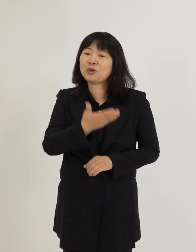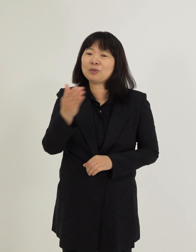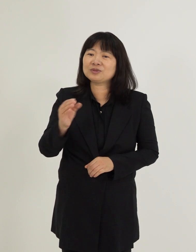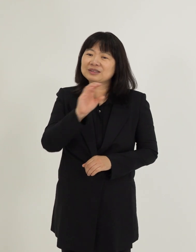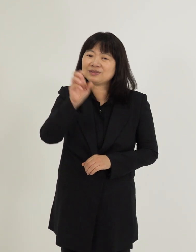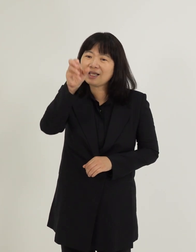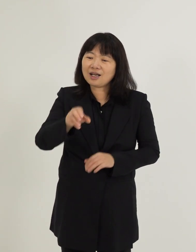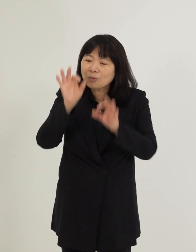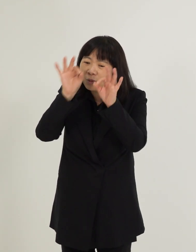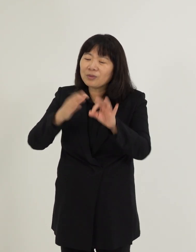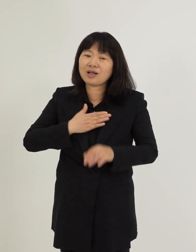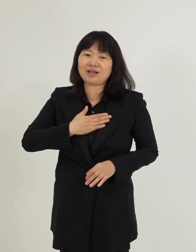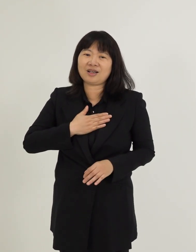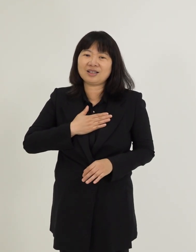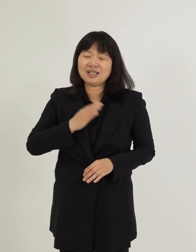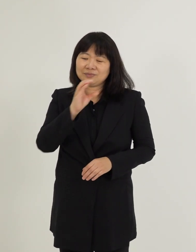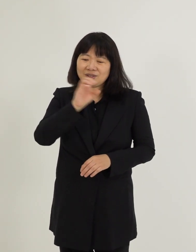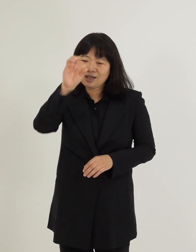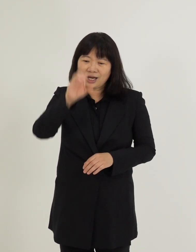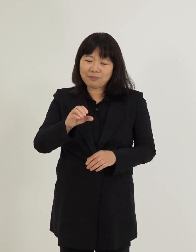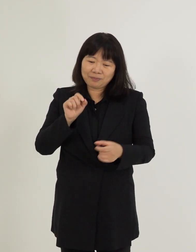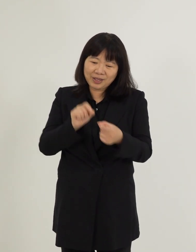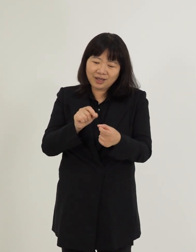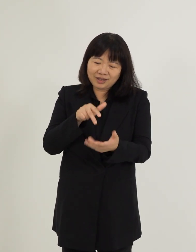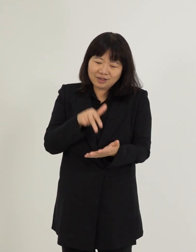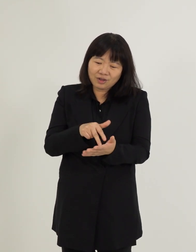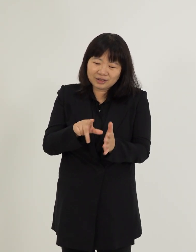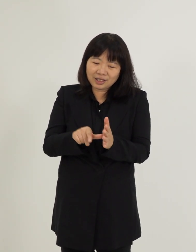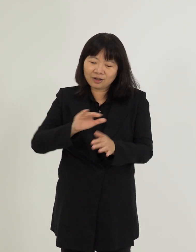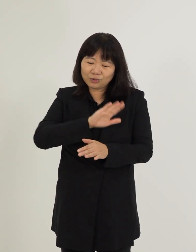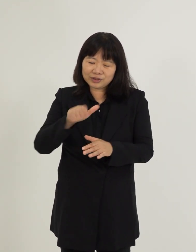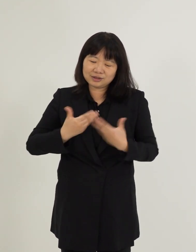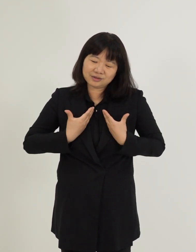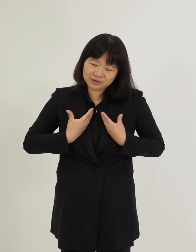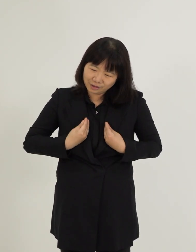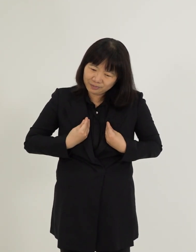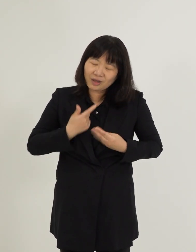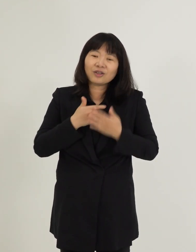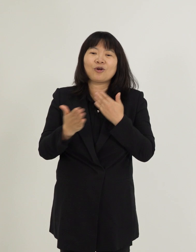우리를 묶어서 십자가에 죽으셨어요.